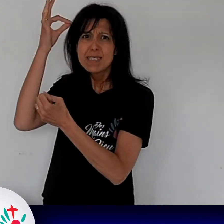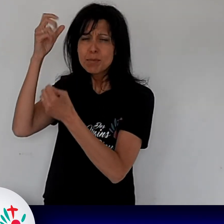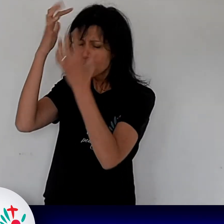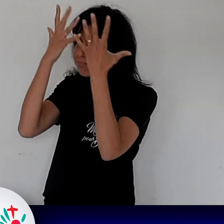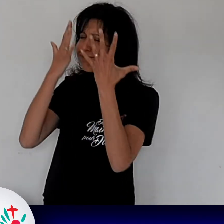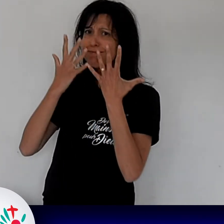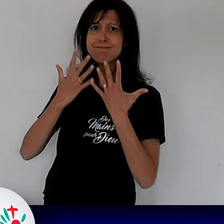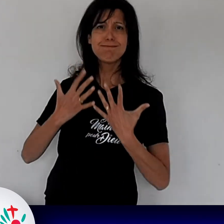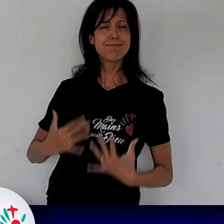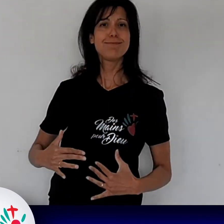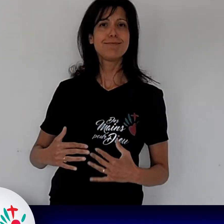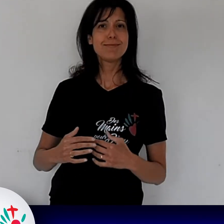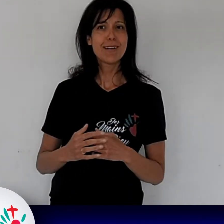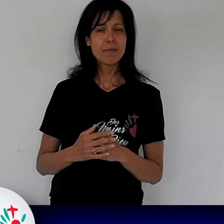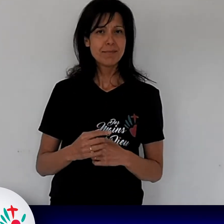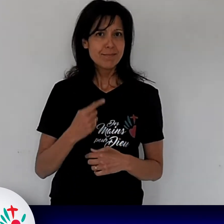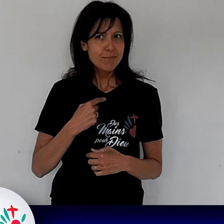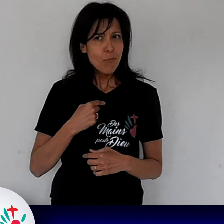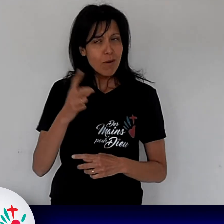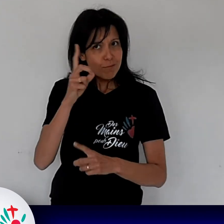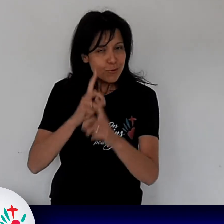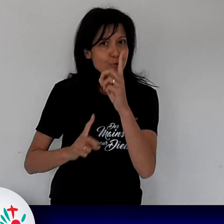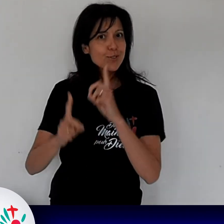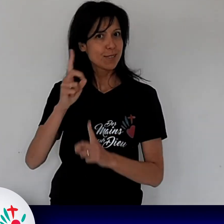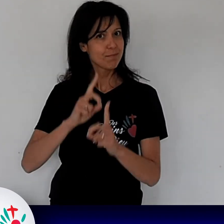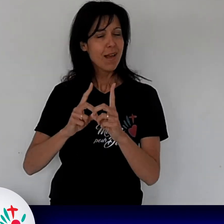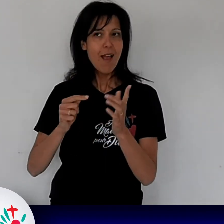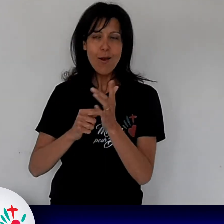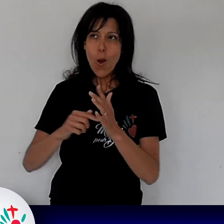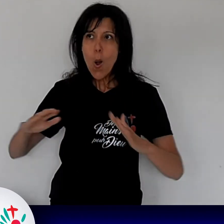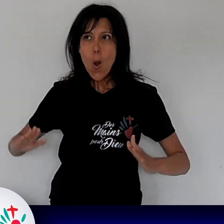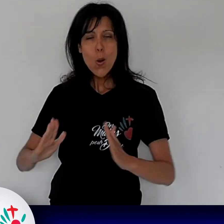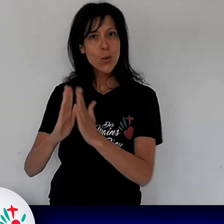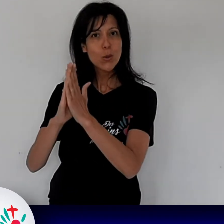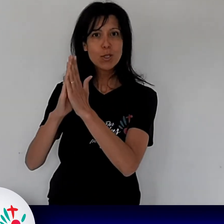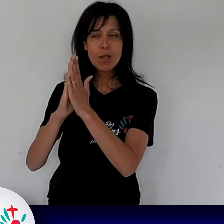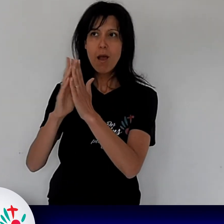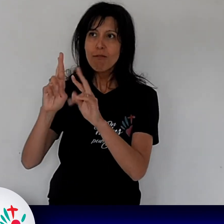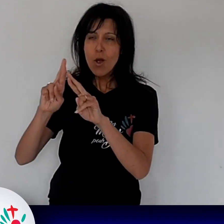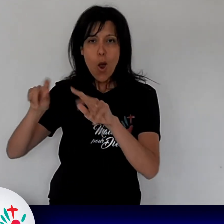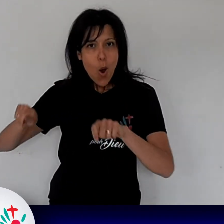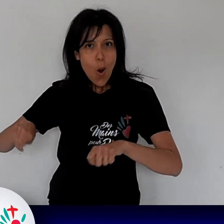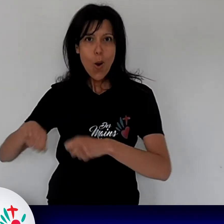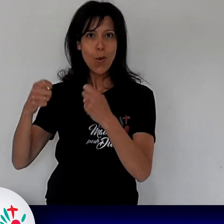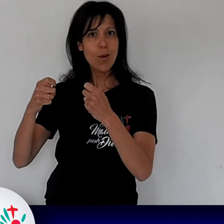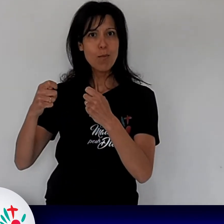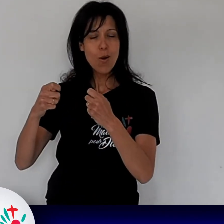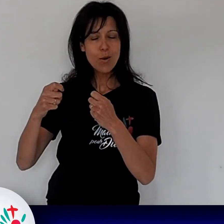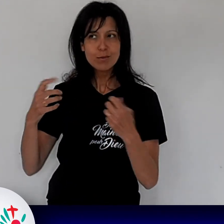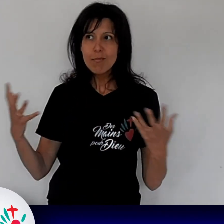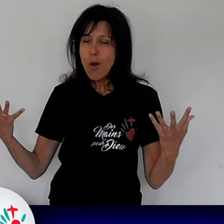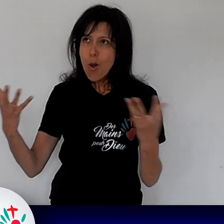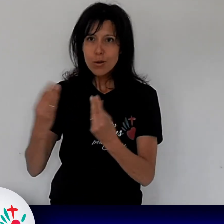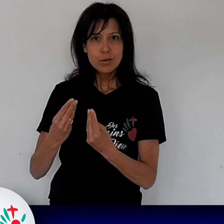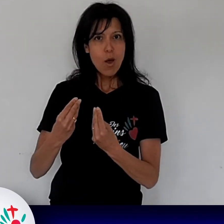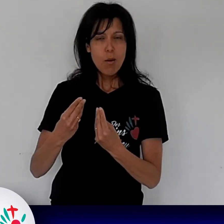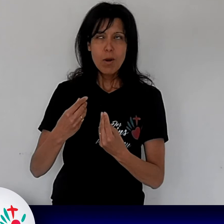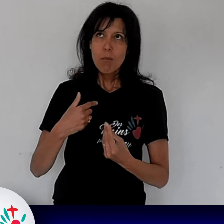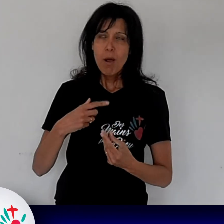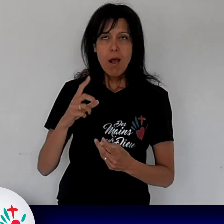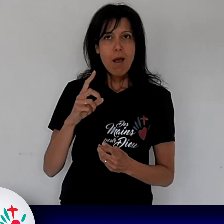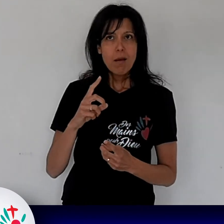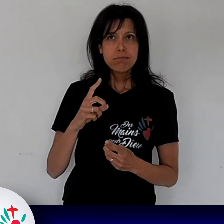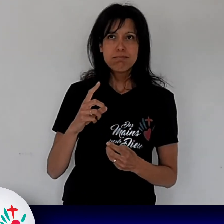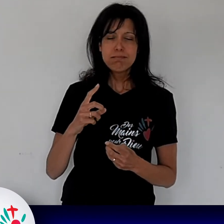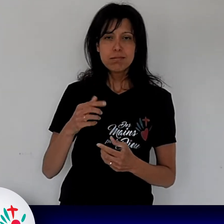nous reprendrons nos cultes ensemble, nous ne serons plus coincés dans nos vêtements, peur de pouvoir danser devant la présence